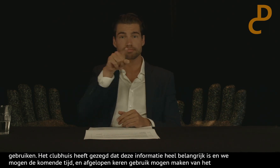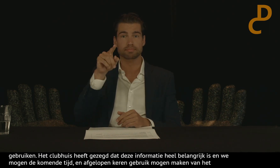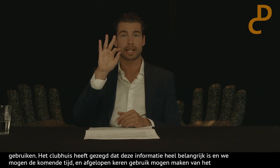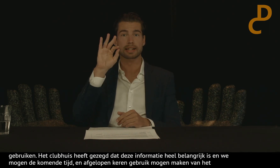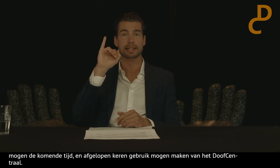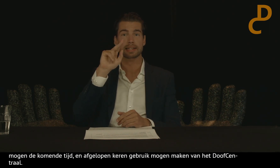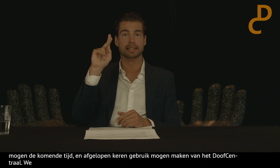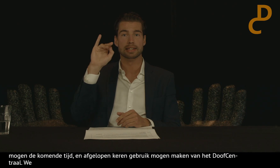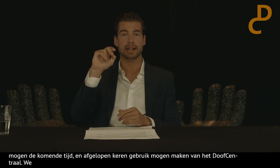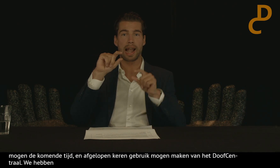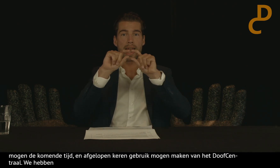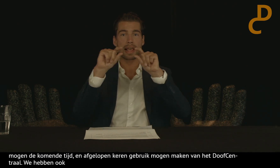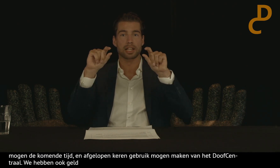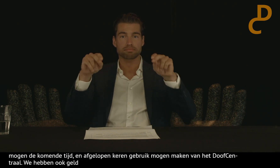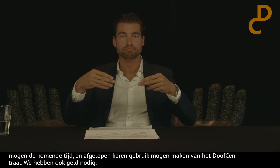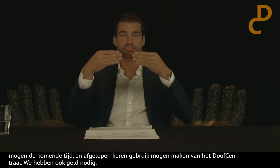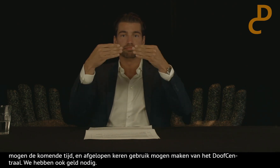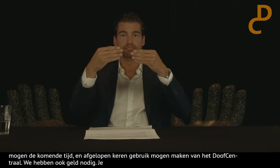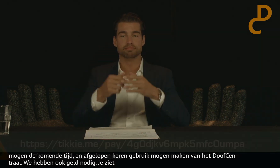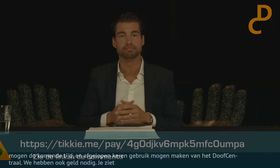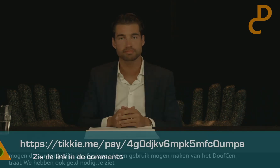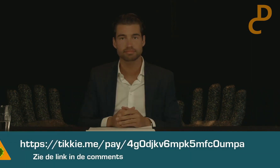nodig. Dus jullie zien hieronder een tikkie link verschijnen.